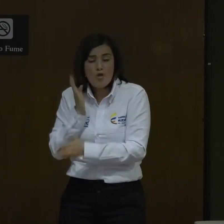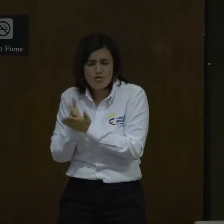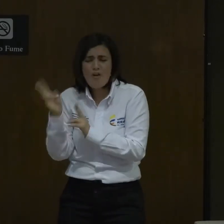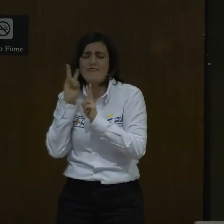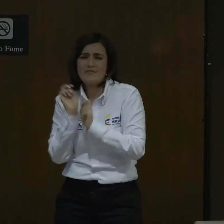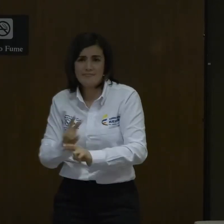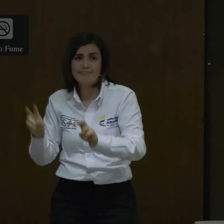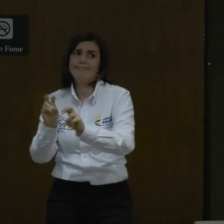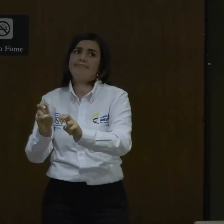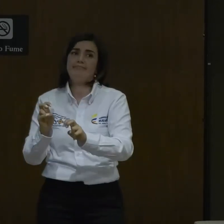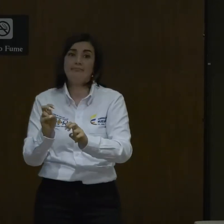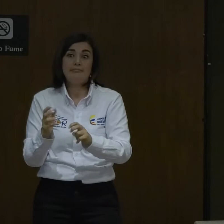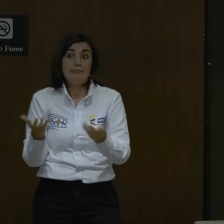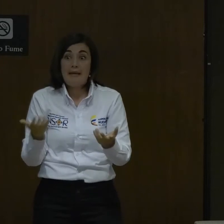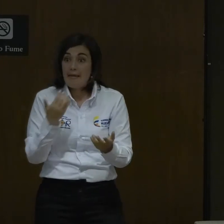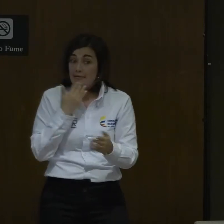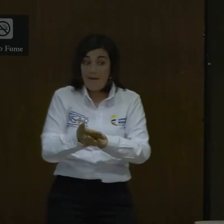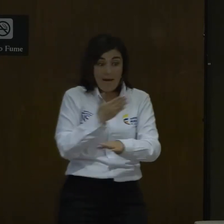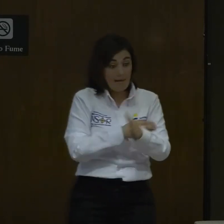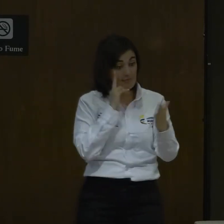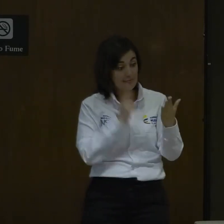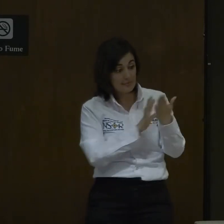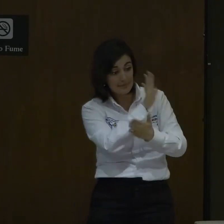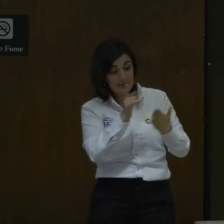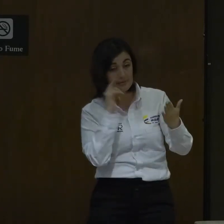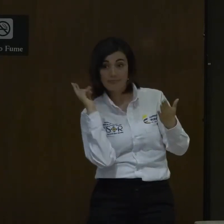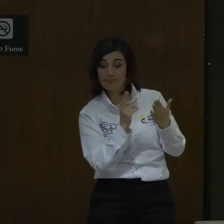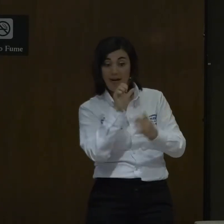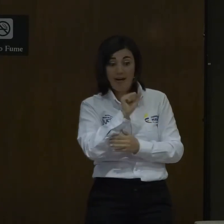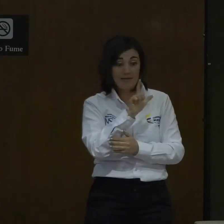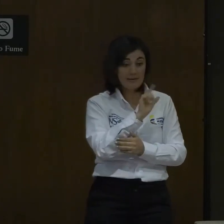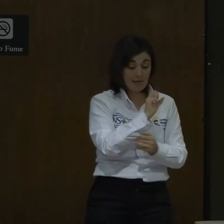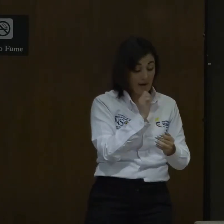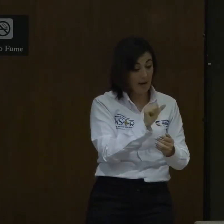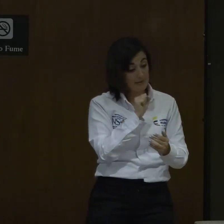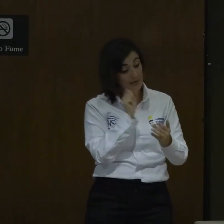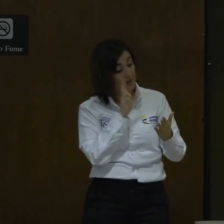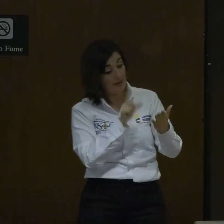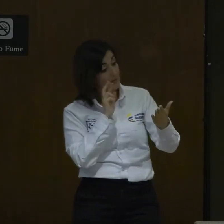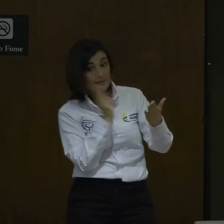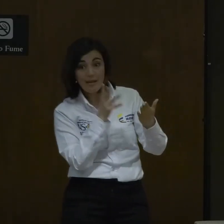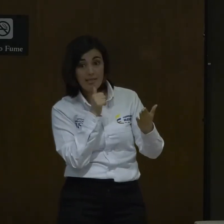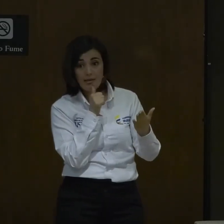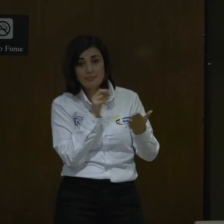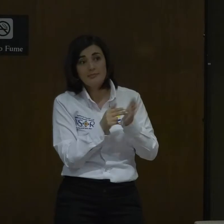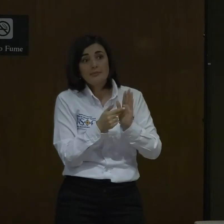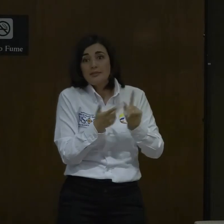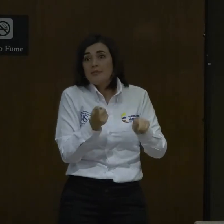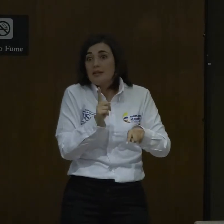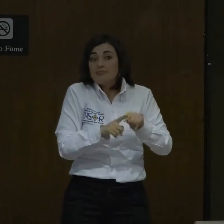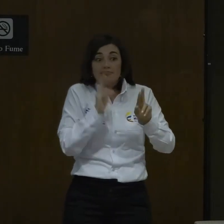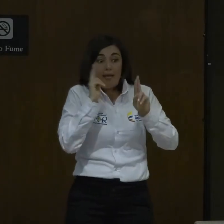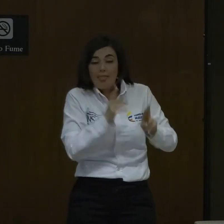y que no hubiera sido posible sin el reconocimiento de la ASL como lengua y sin el reconocimiento de las lenguas de